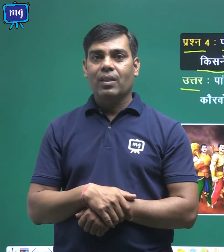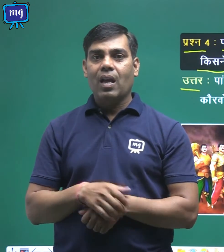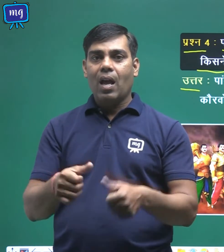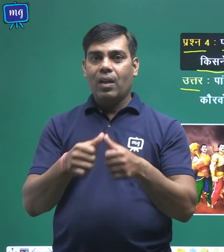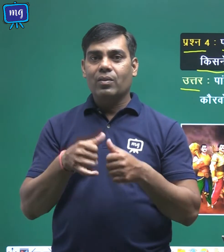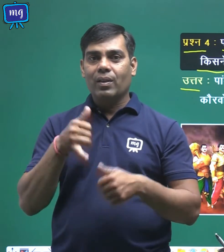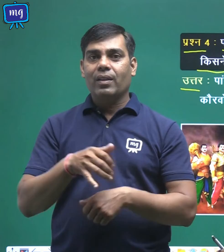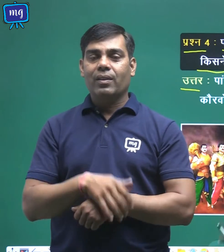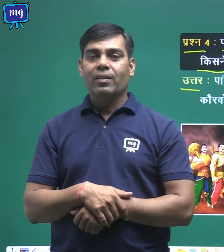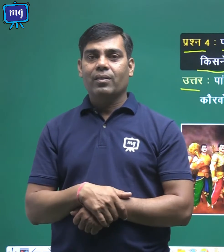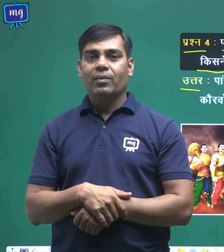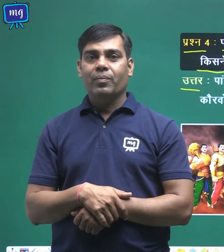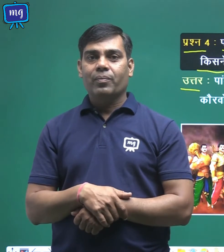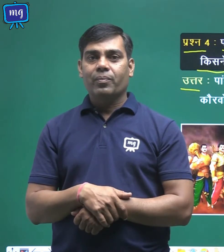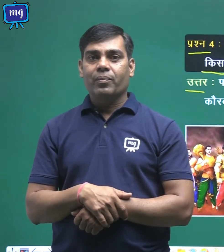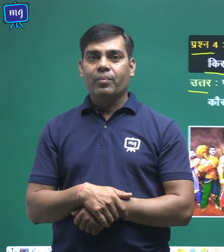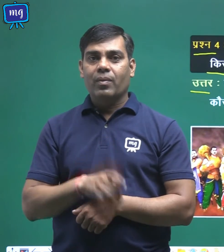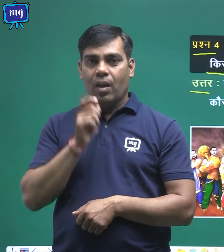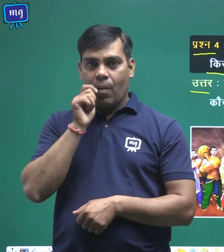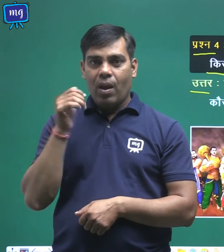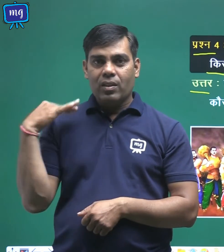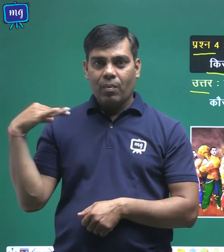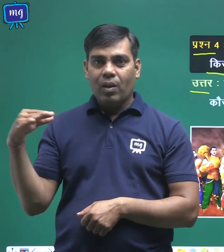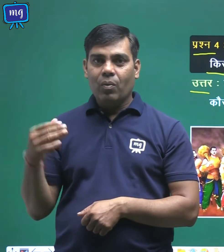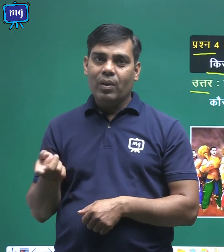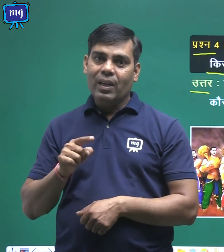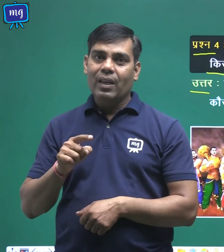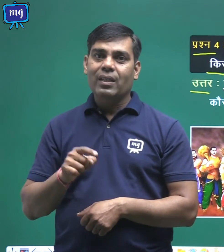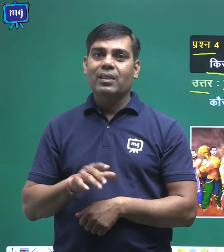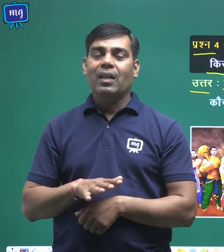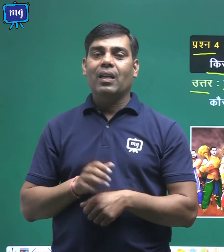उत्तर है पांडवों के साथ